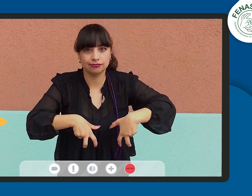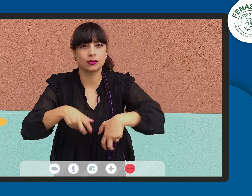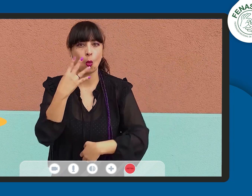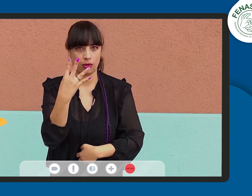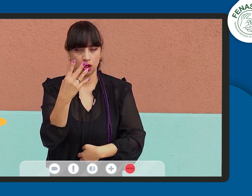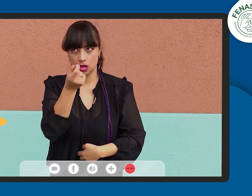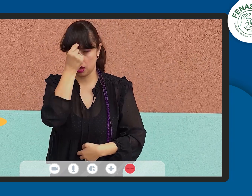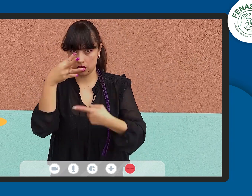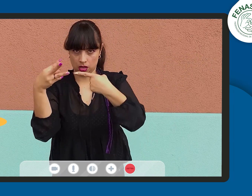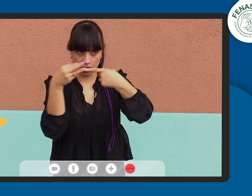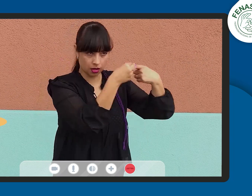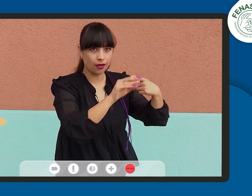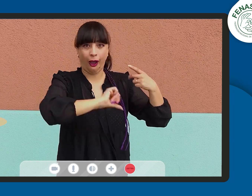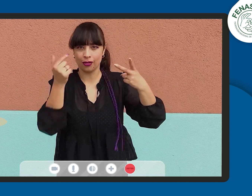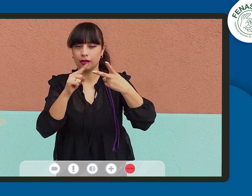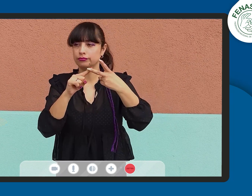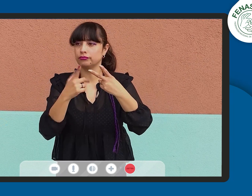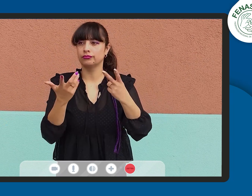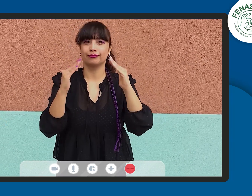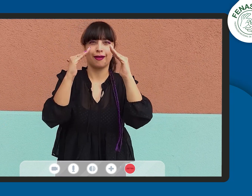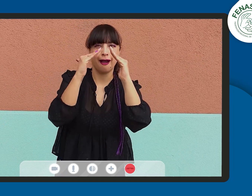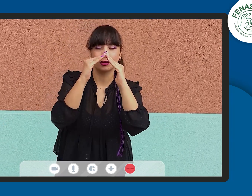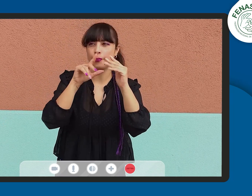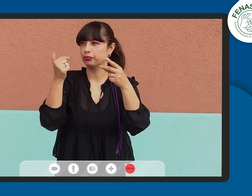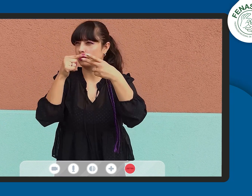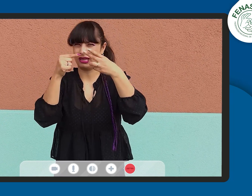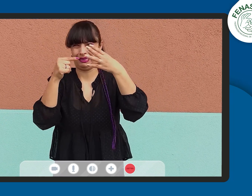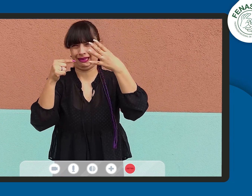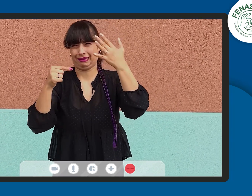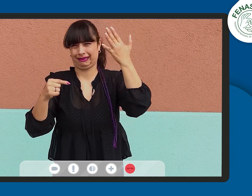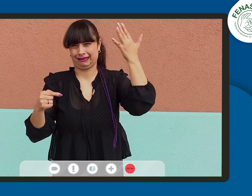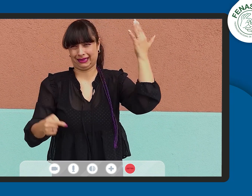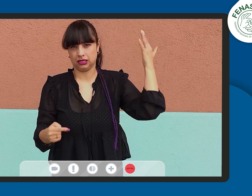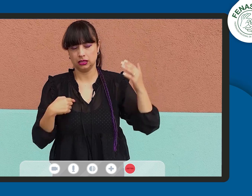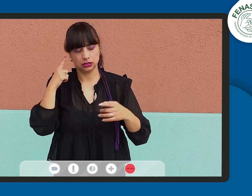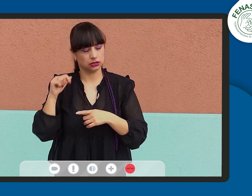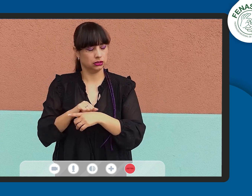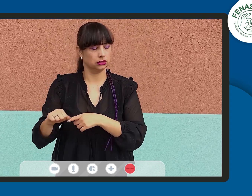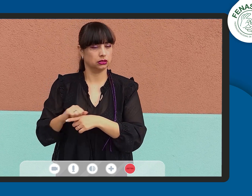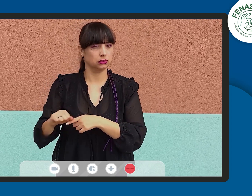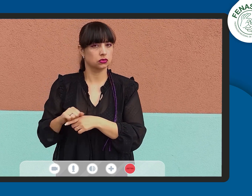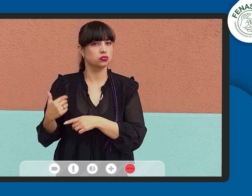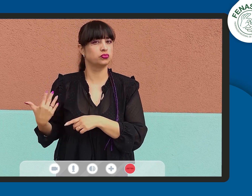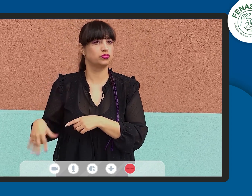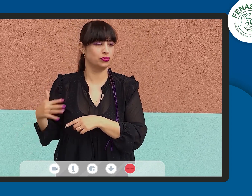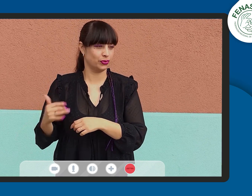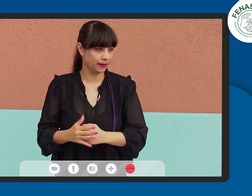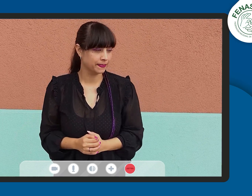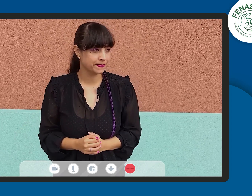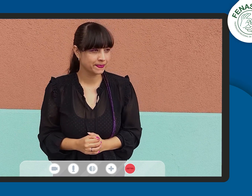las alas y las garras. 4 expresiones que memorizar. Luego con otro elemento, como una casa, y asimismo para